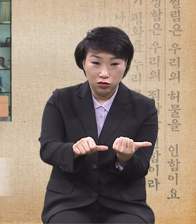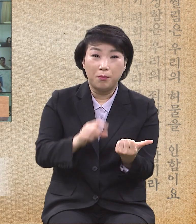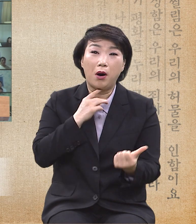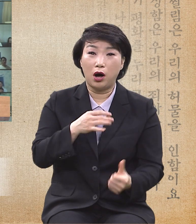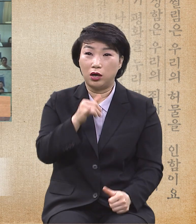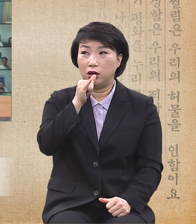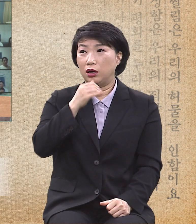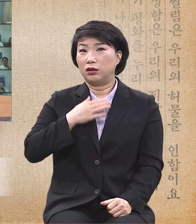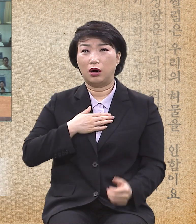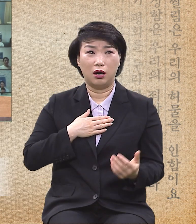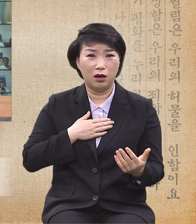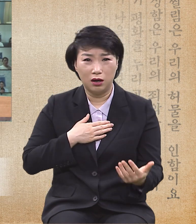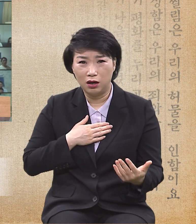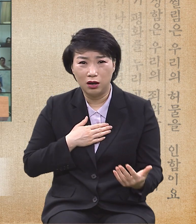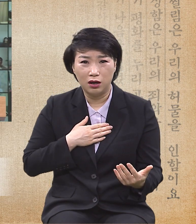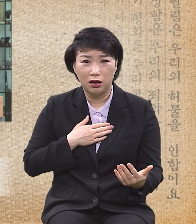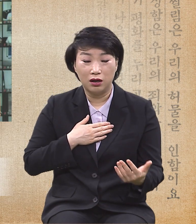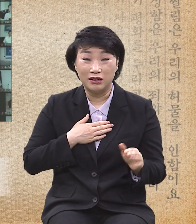있다는 거예요.